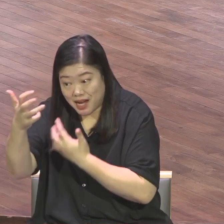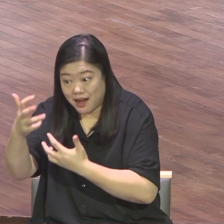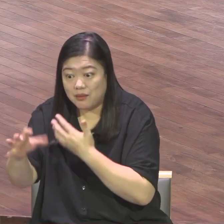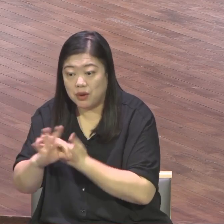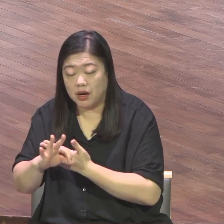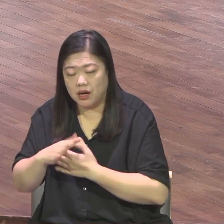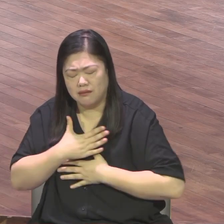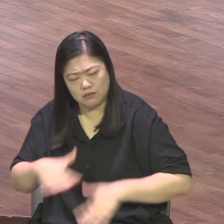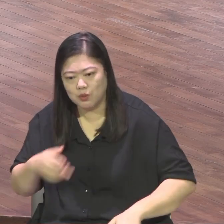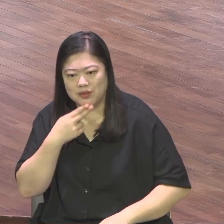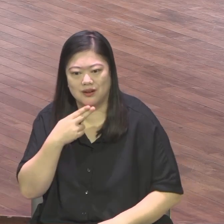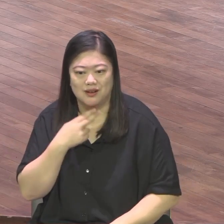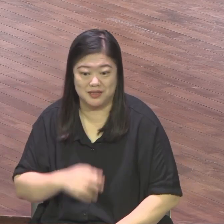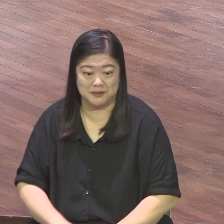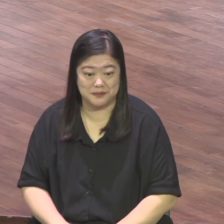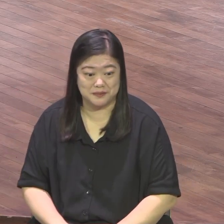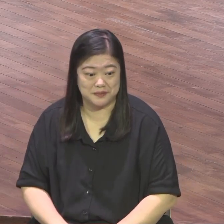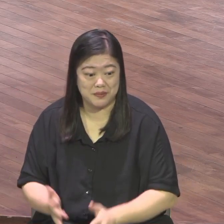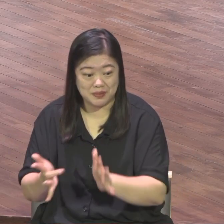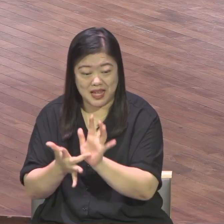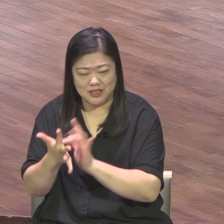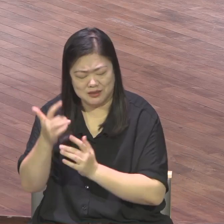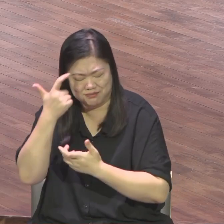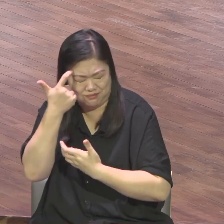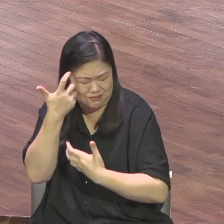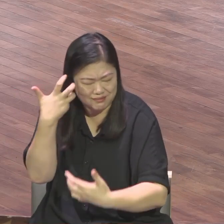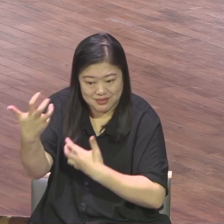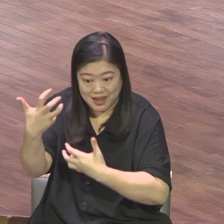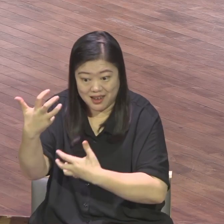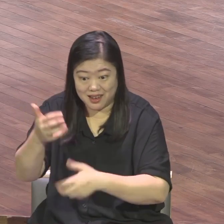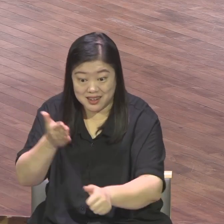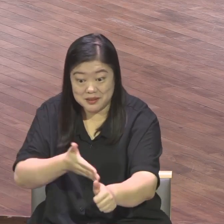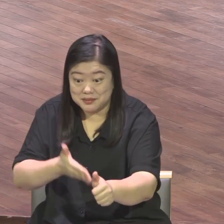예수마니아 되기 바랍니다. 예수마니아, 지저스마니아.